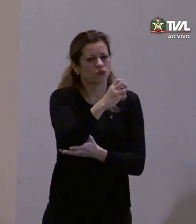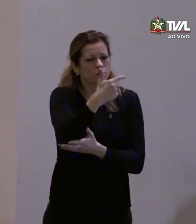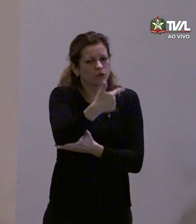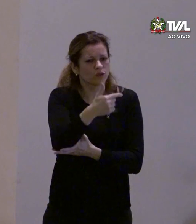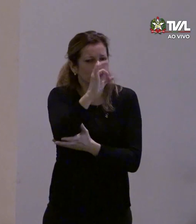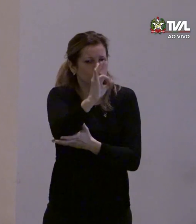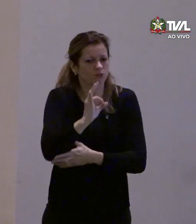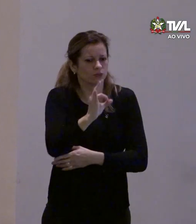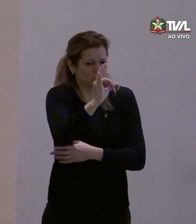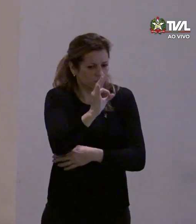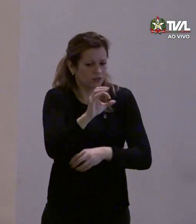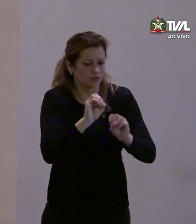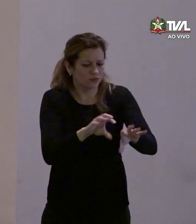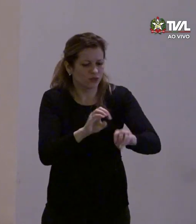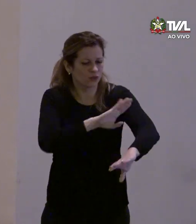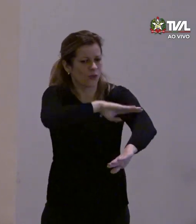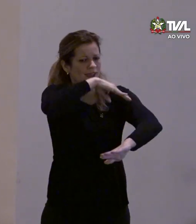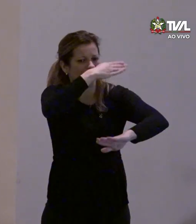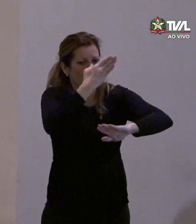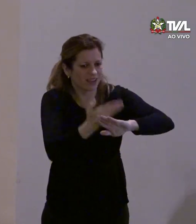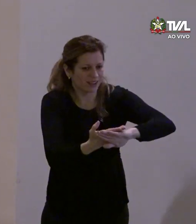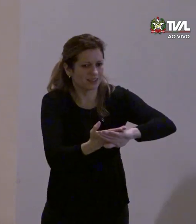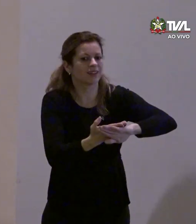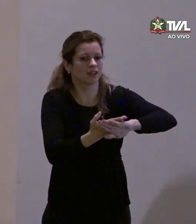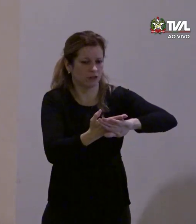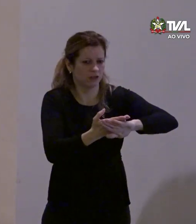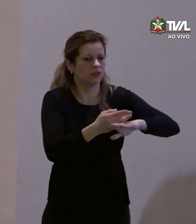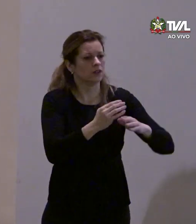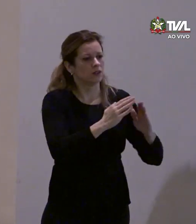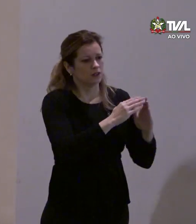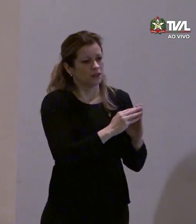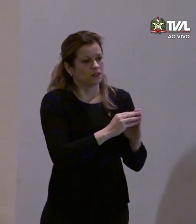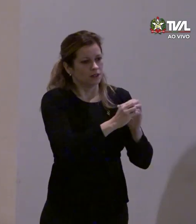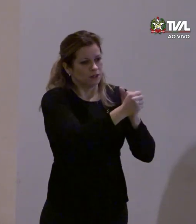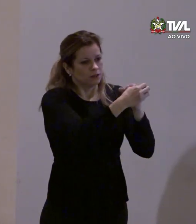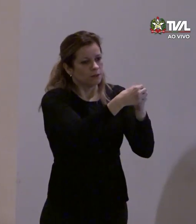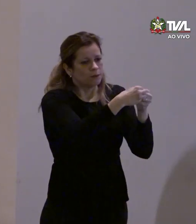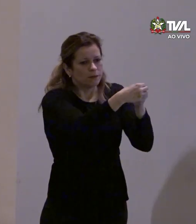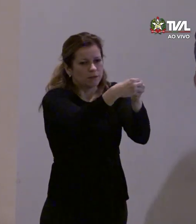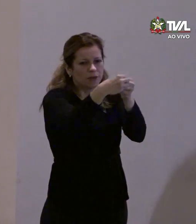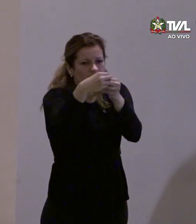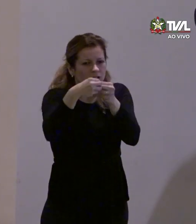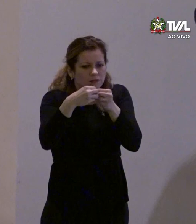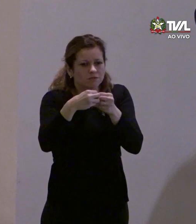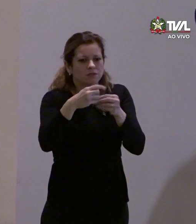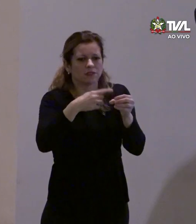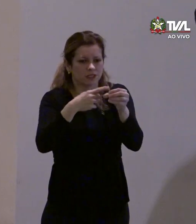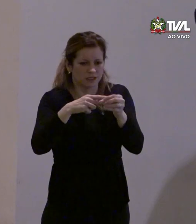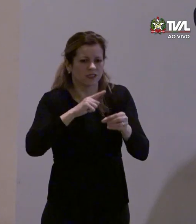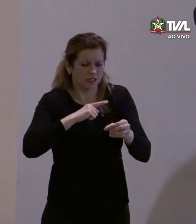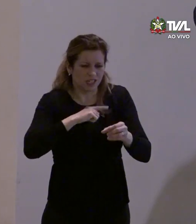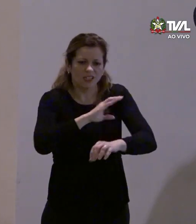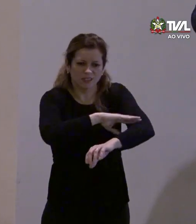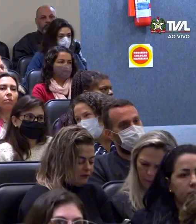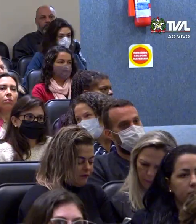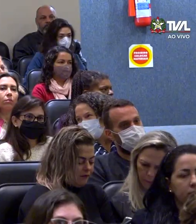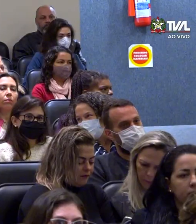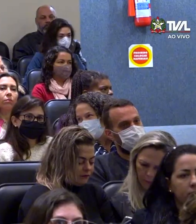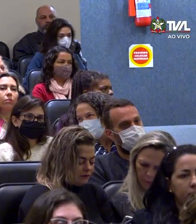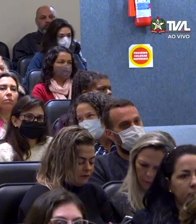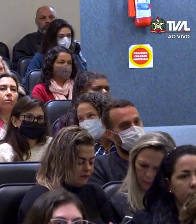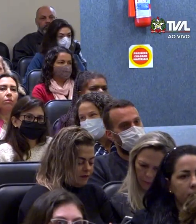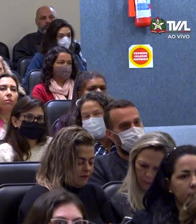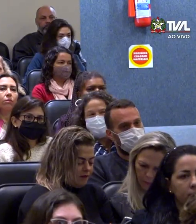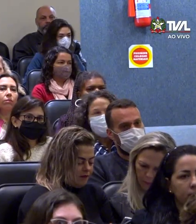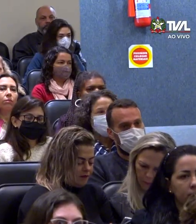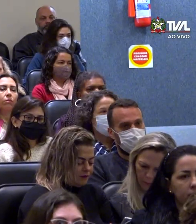rede cidades vizinhas de educação integral tem quando eu falei isso em Curitiba ela sim como a a fila em Curitiba por mais que